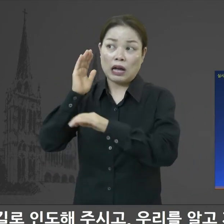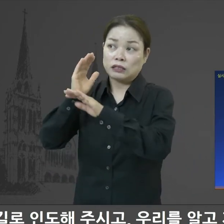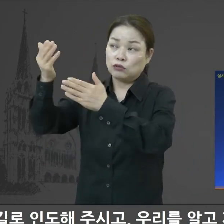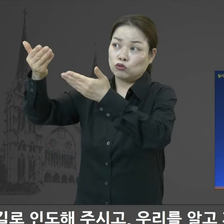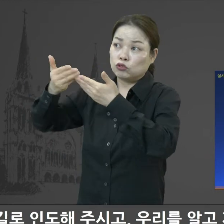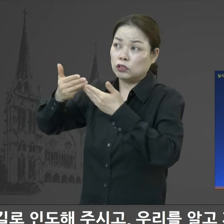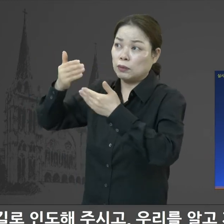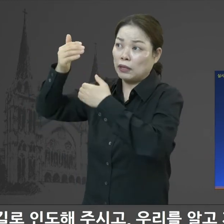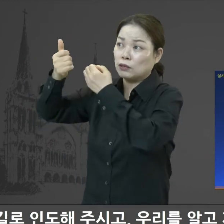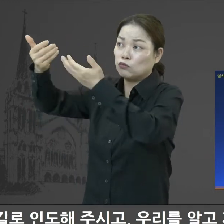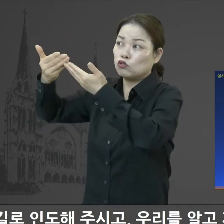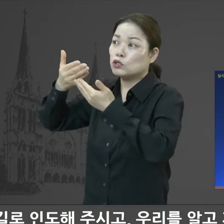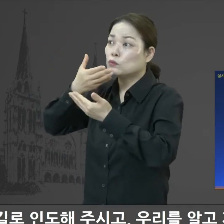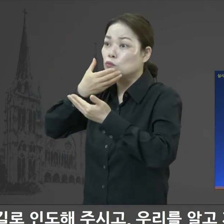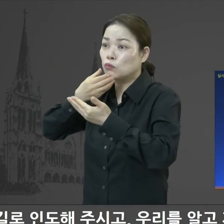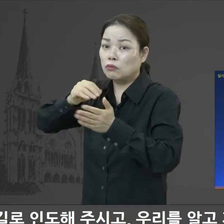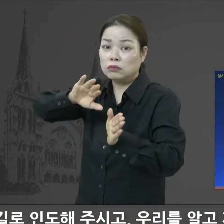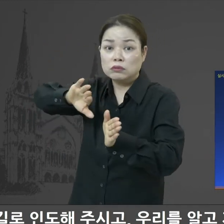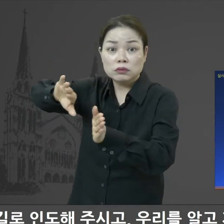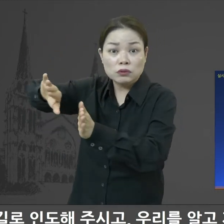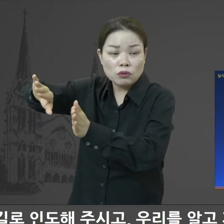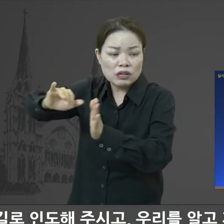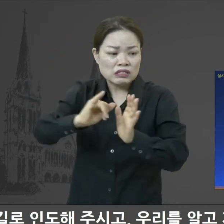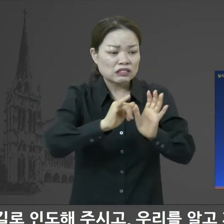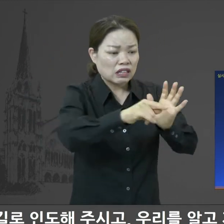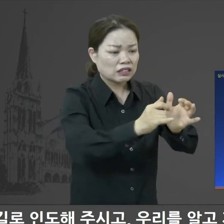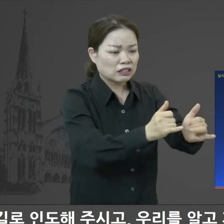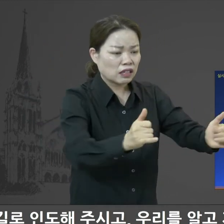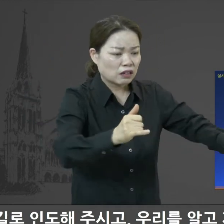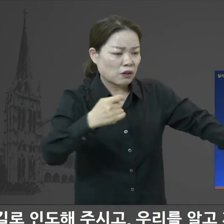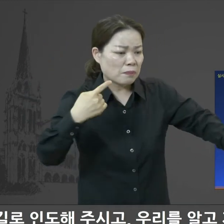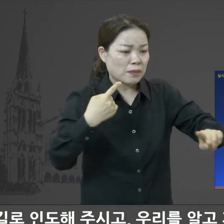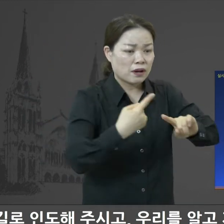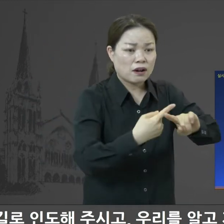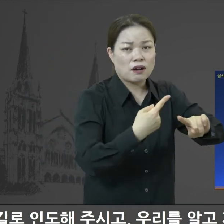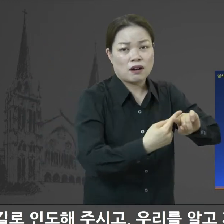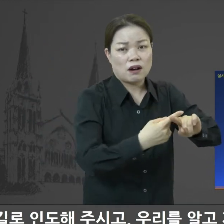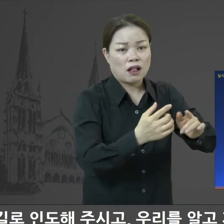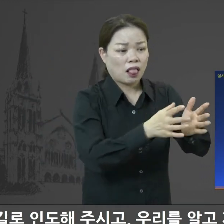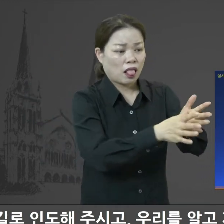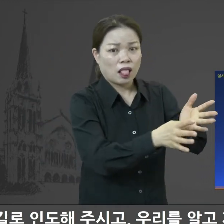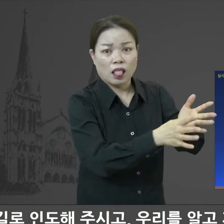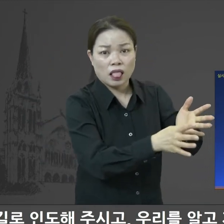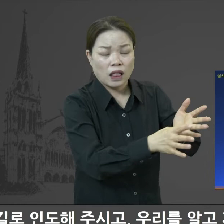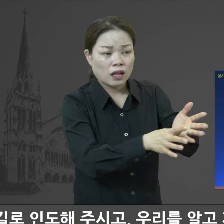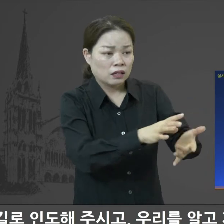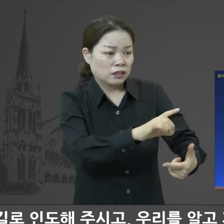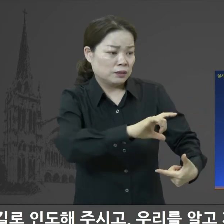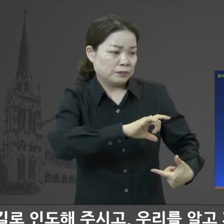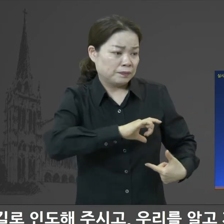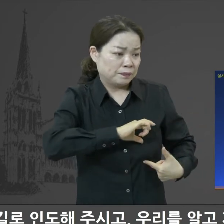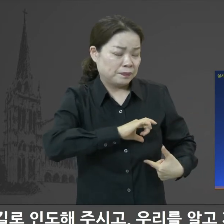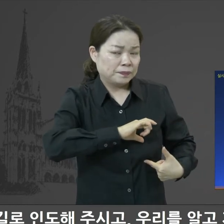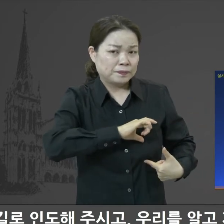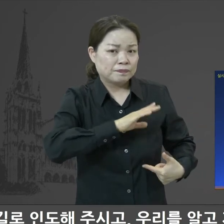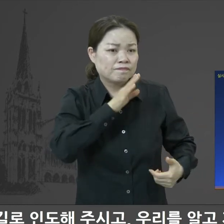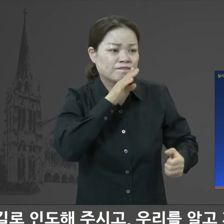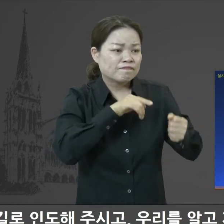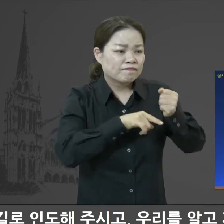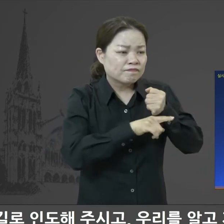그 천복을 다 뒤로 한 채 세상 사람과 똑같이 물질과 명예와